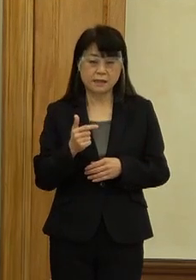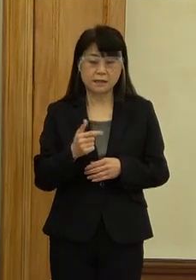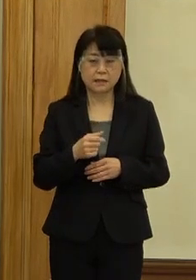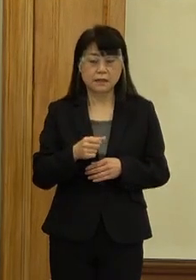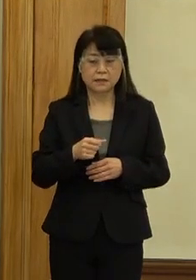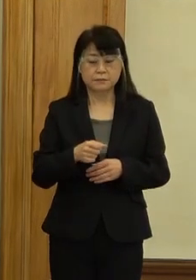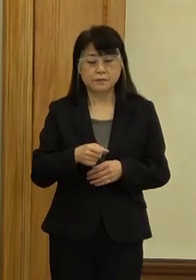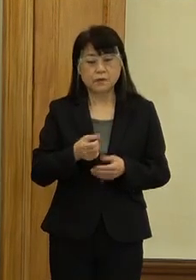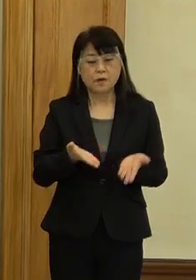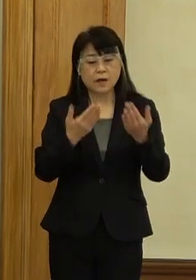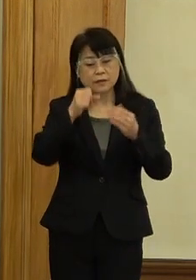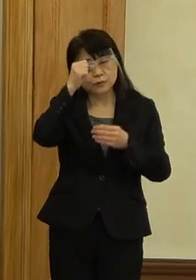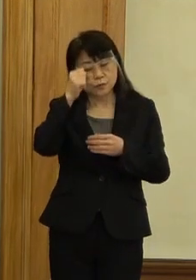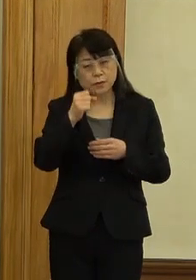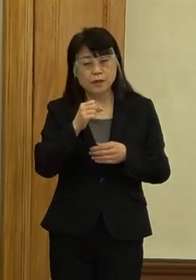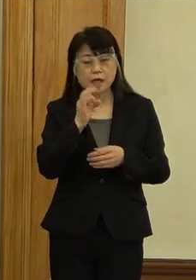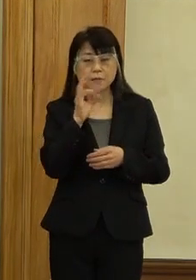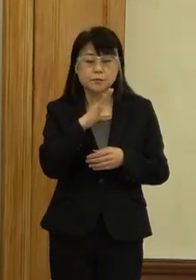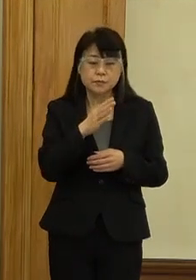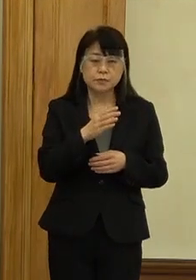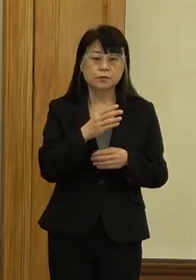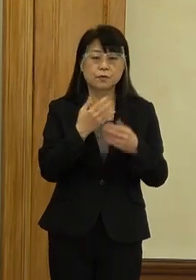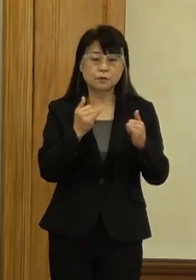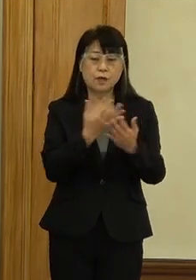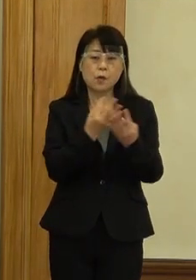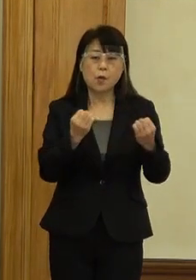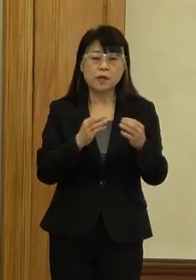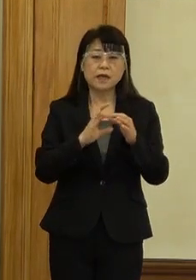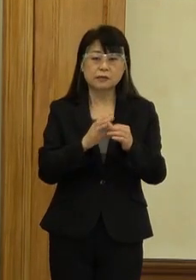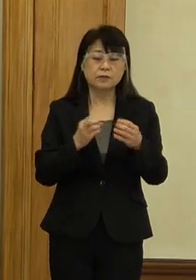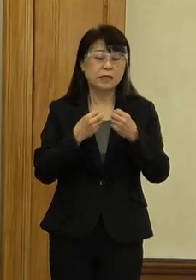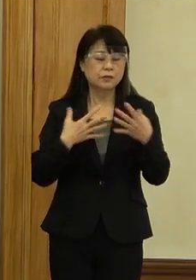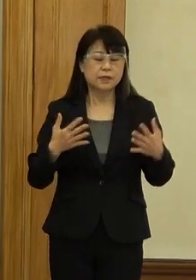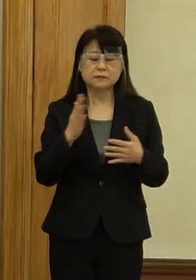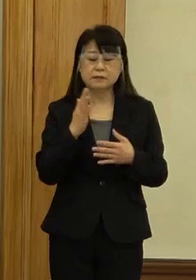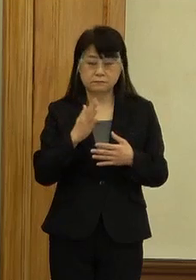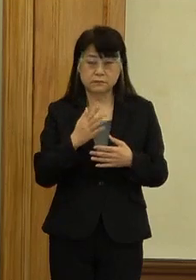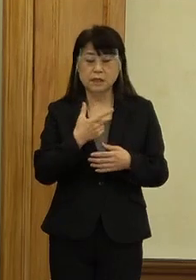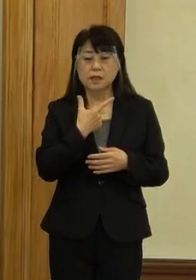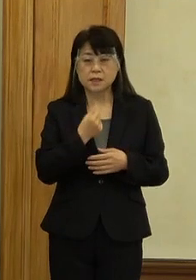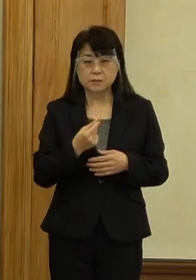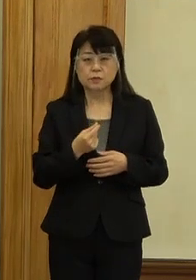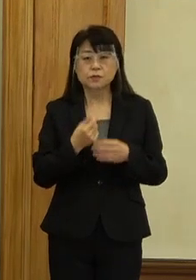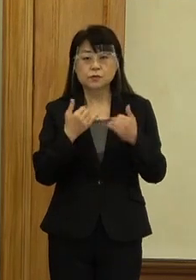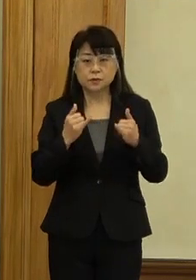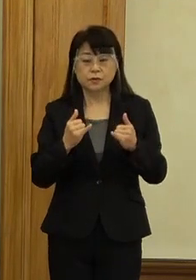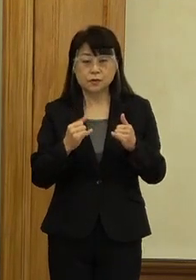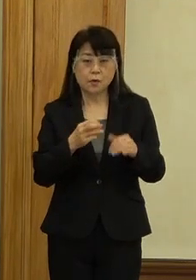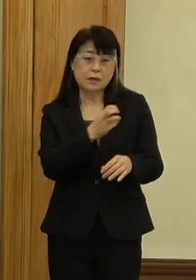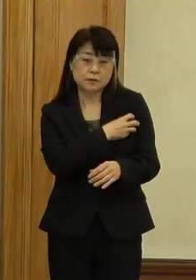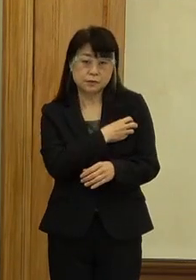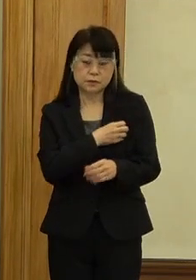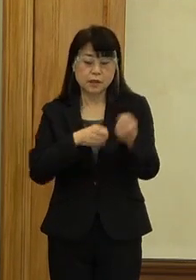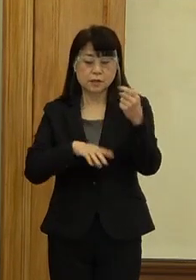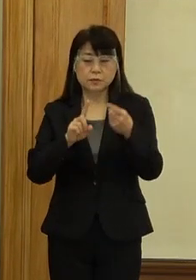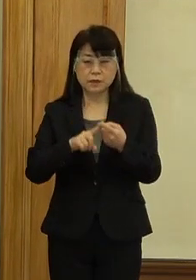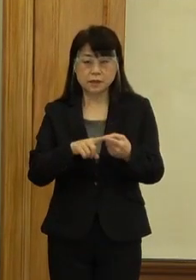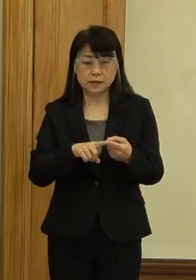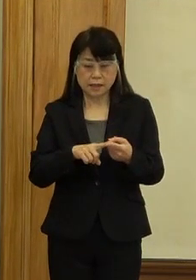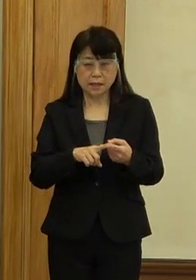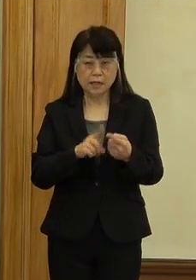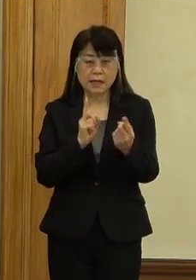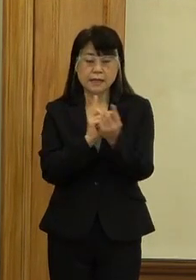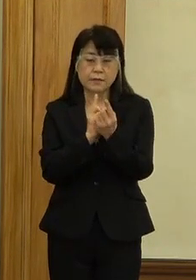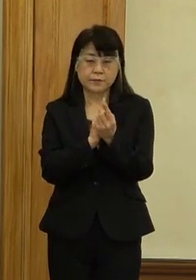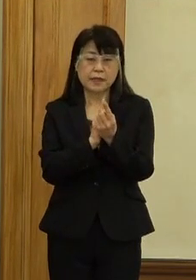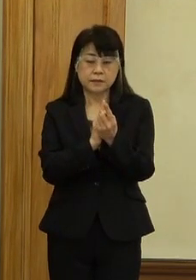の例が多いからといって油断をすることなく、希望される方のワクチン接種や基本的な感染対策のほか、